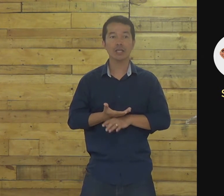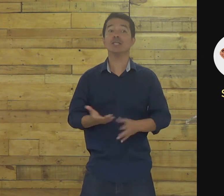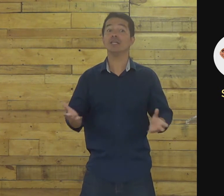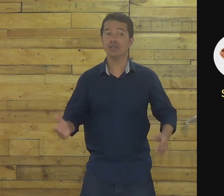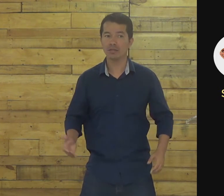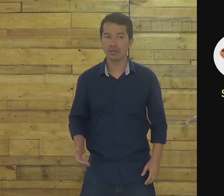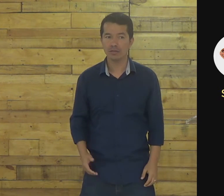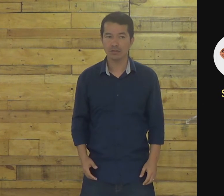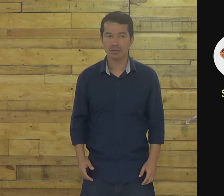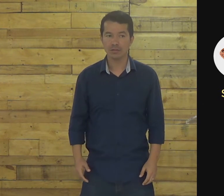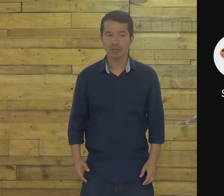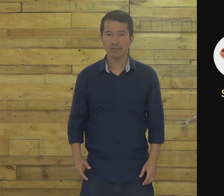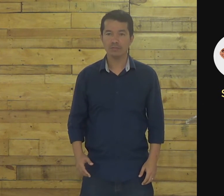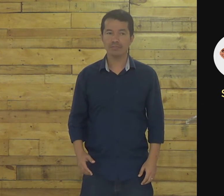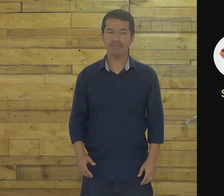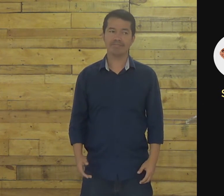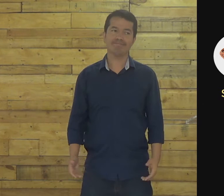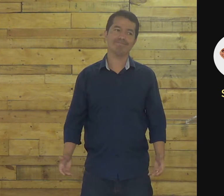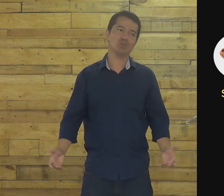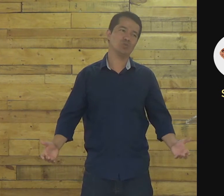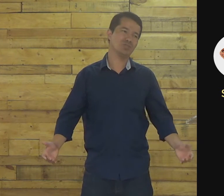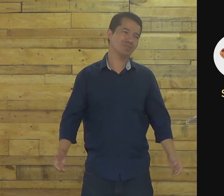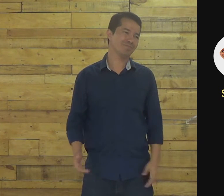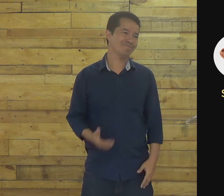Até que ele fica vazio. E aí?